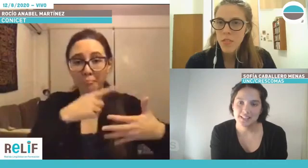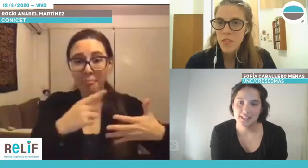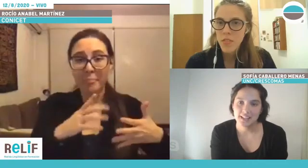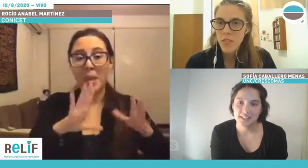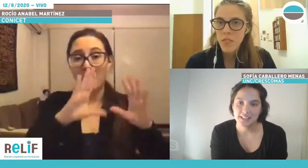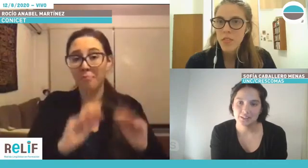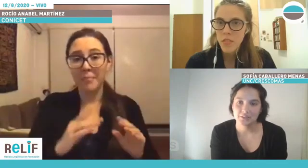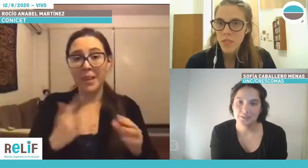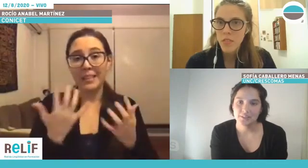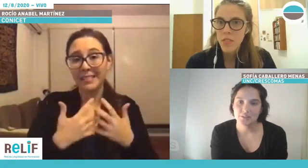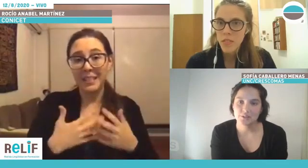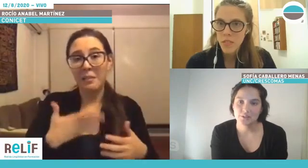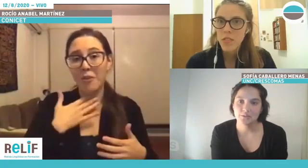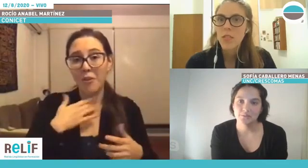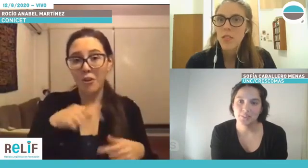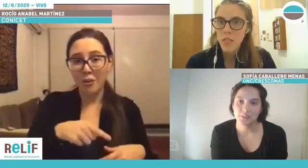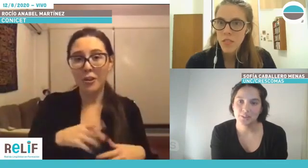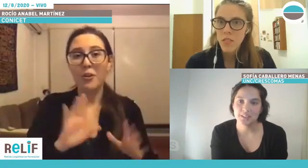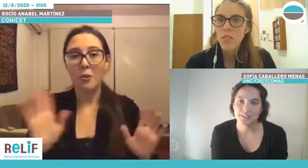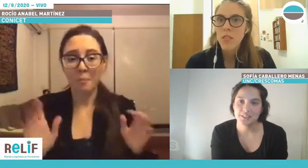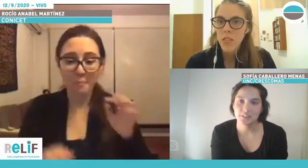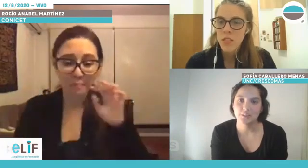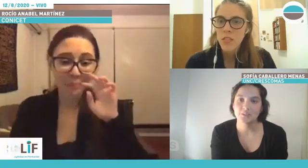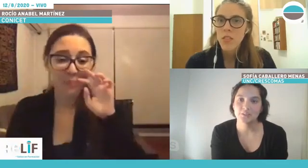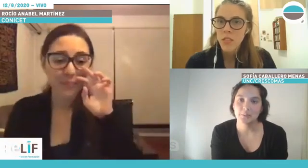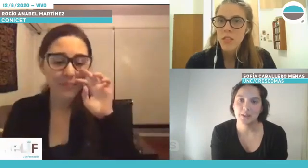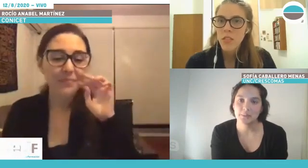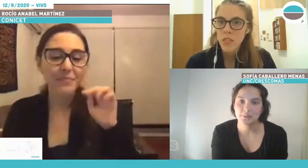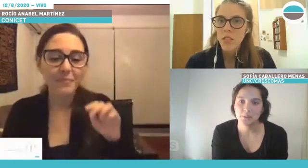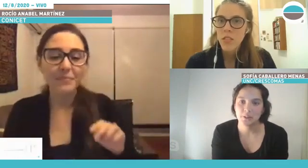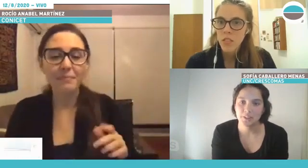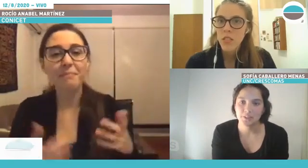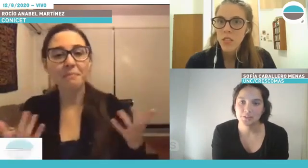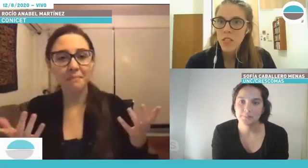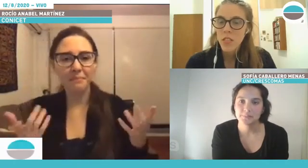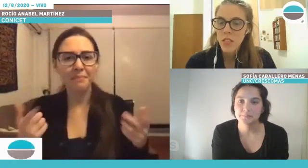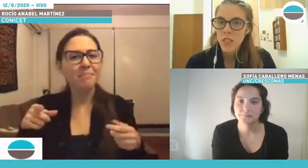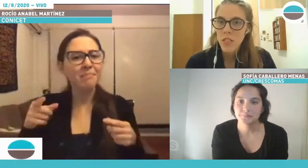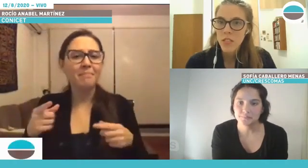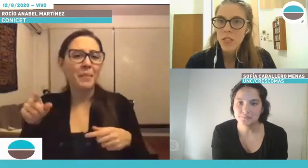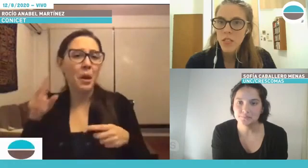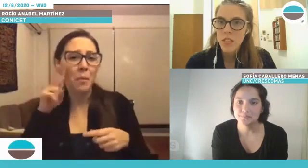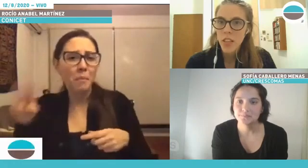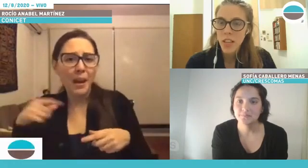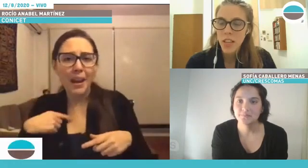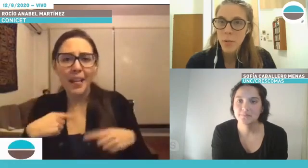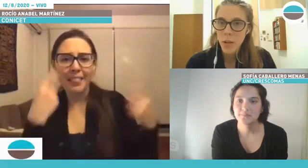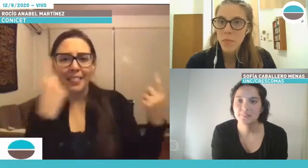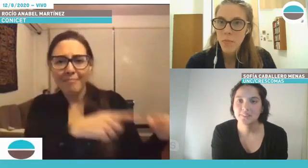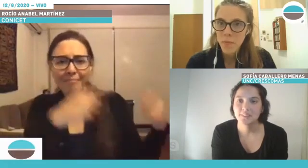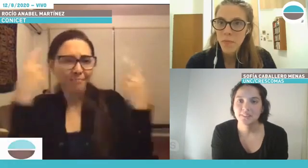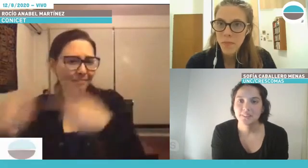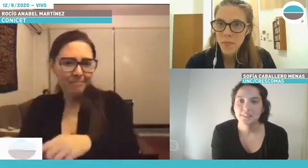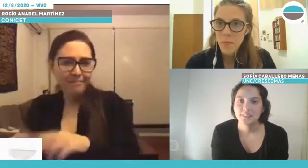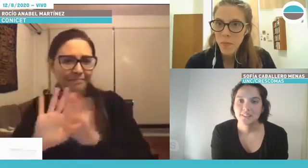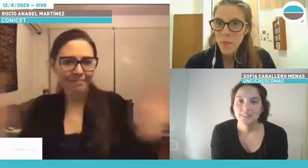Y ese sería el quinto. Esos son en total 5 parámetros fonológicos.